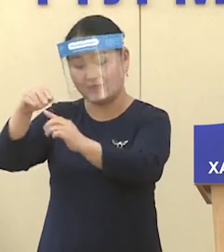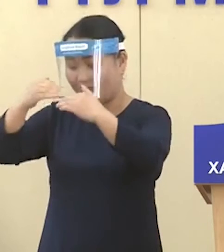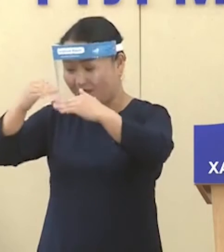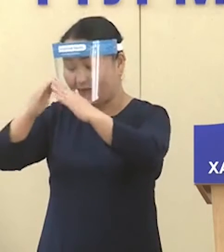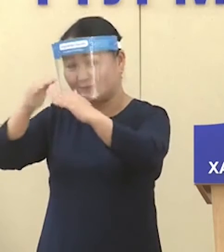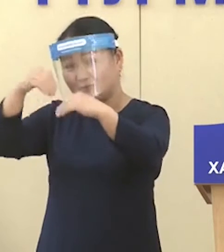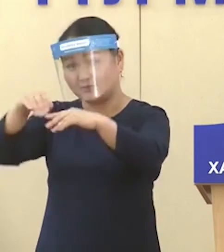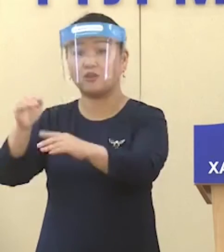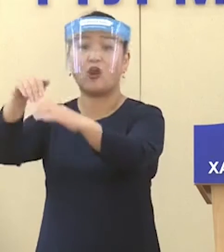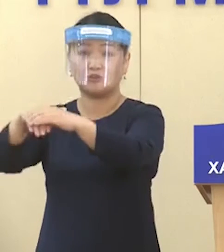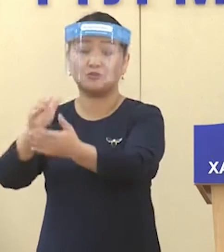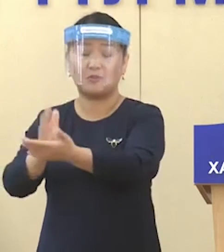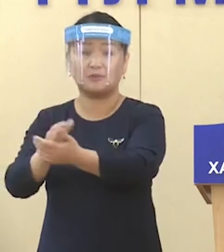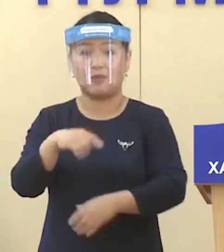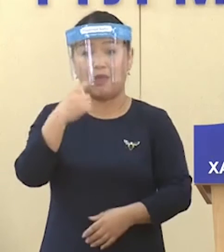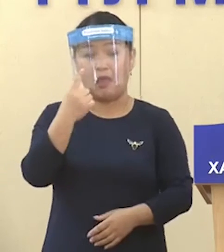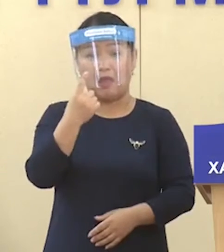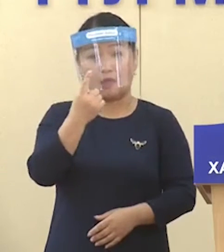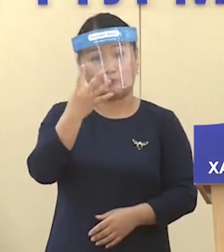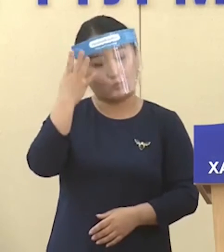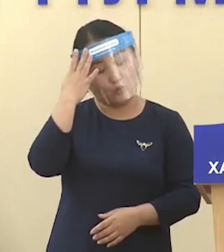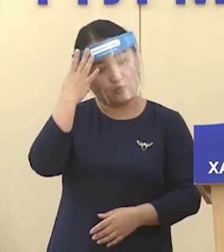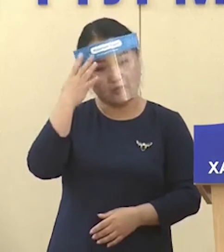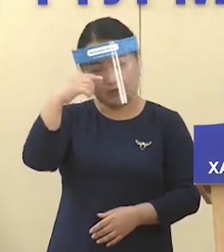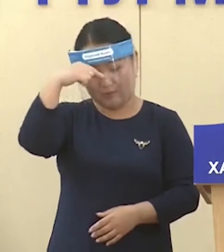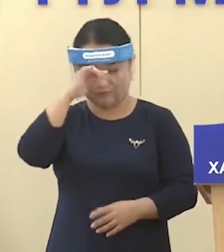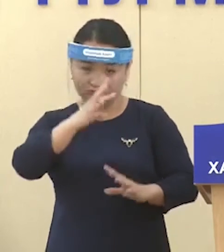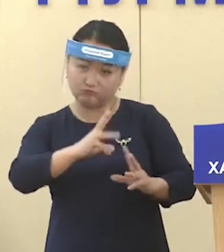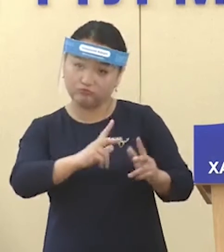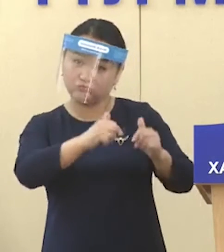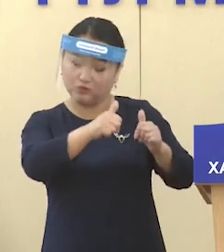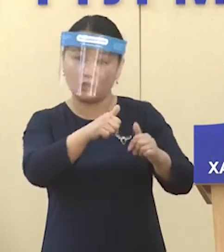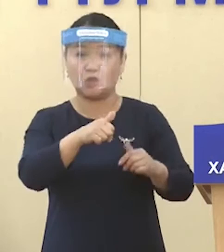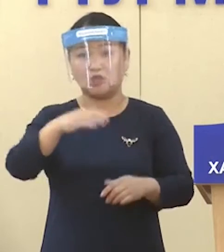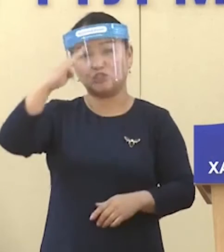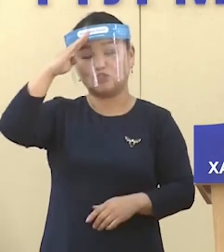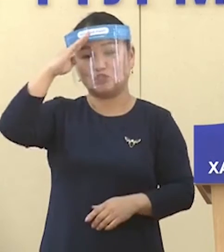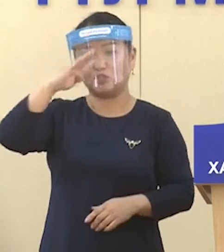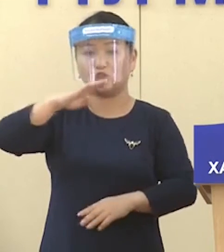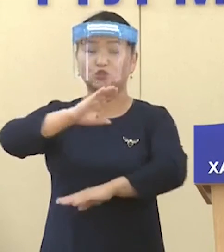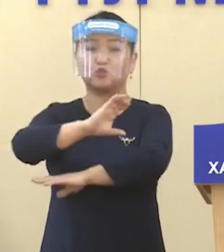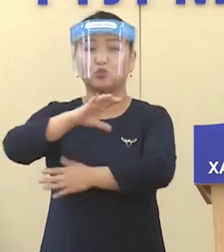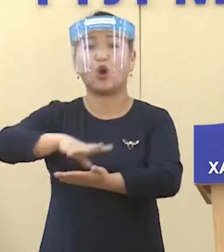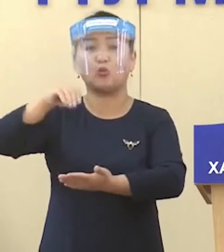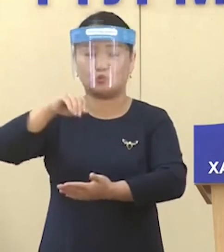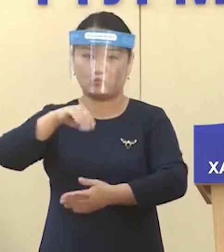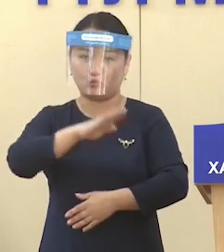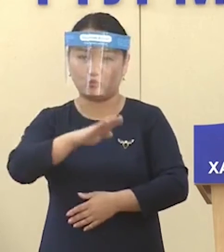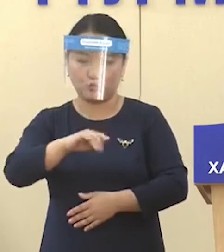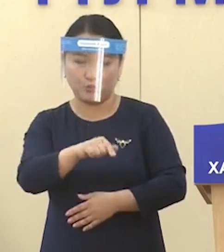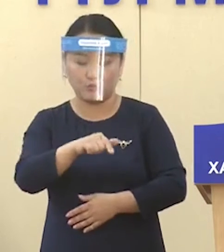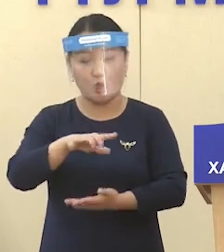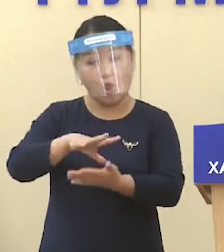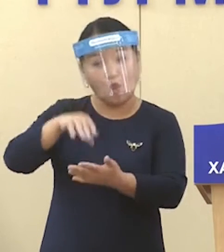байгаа улсууд бол 14 хоногийн эмчилгээ хийгдсэн байна. Мөн цэргийн сургуулийн оюутнууд байна. Тийм учраас оюутнуудын дунд